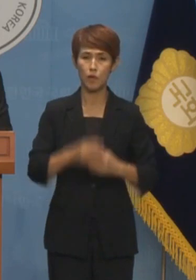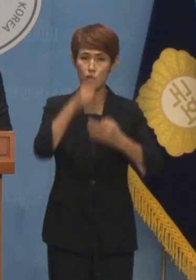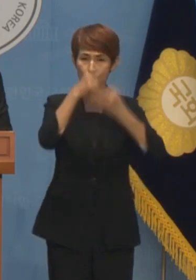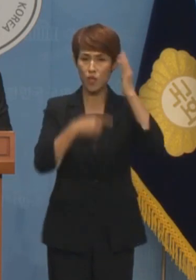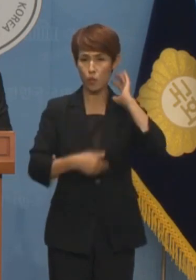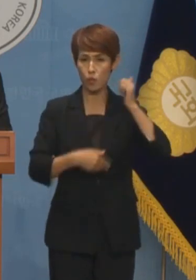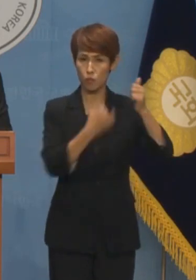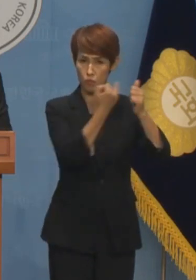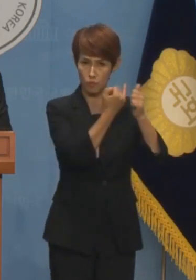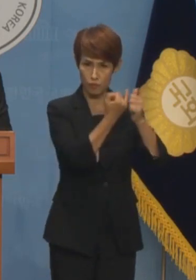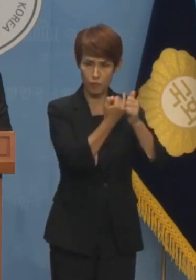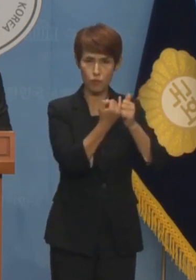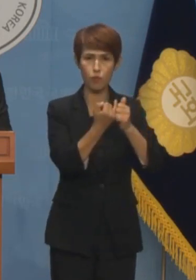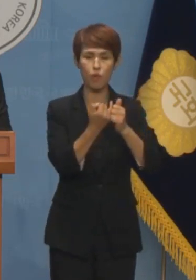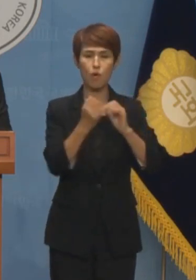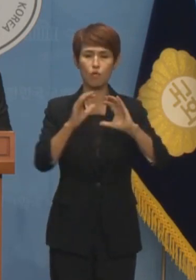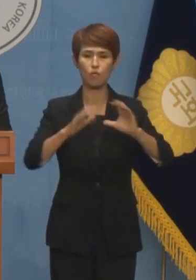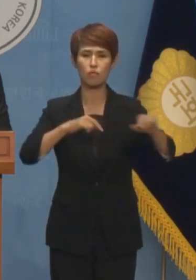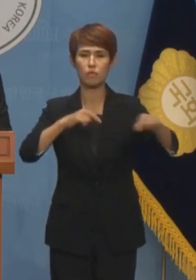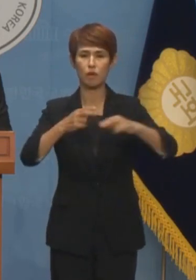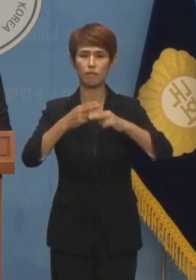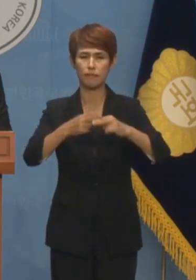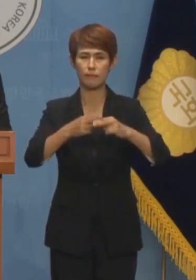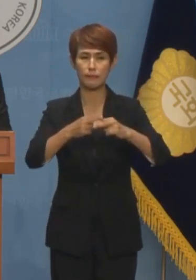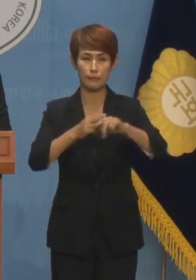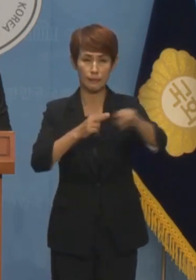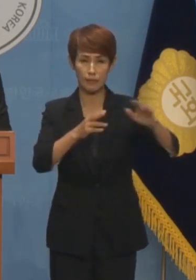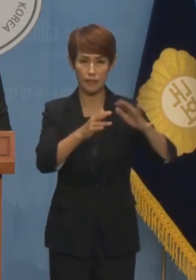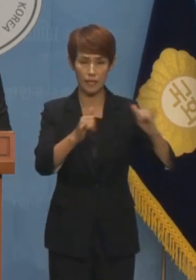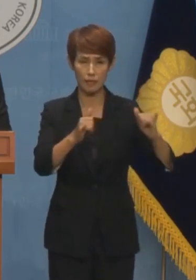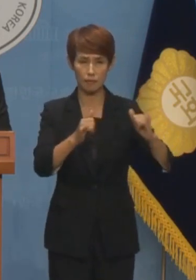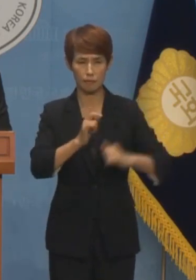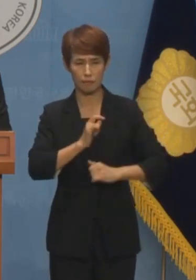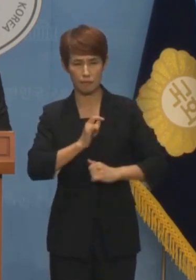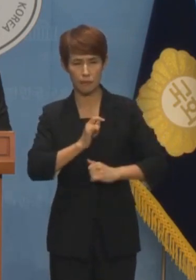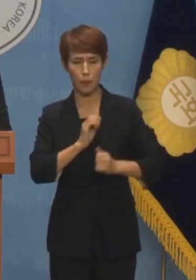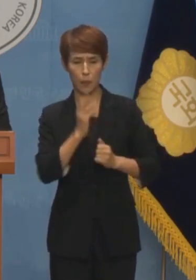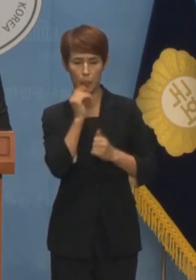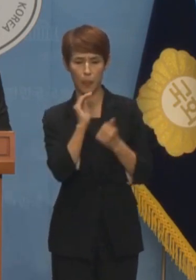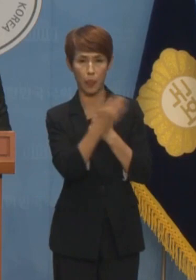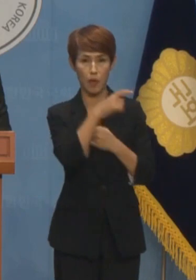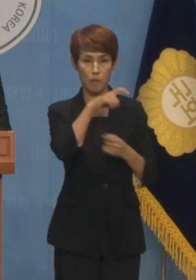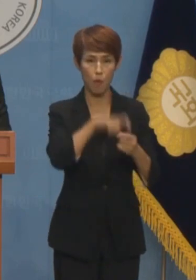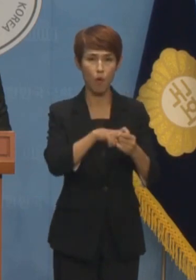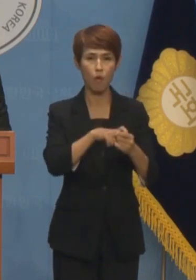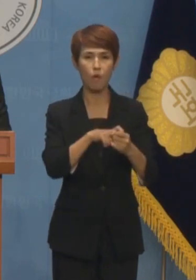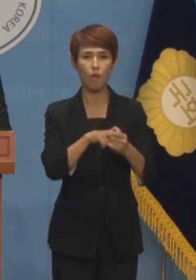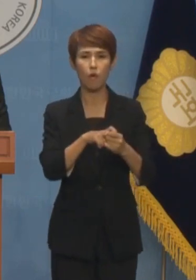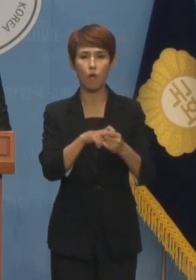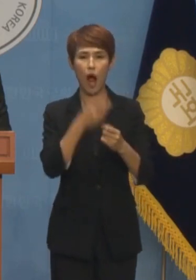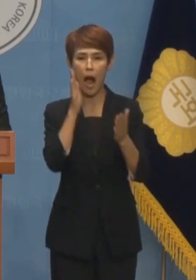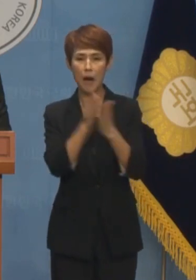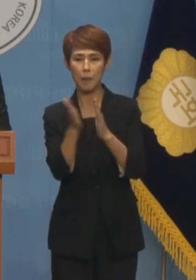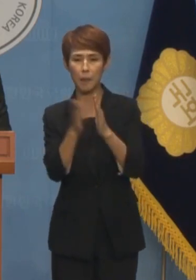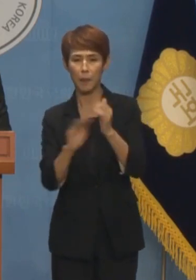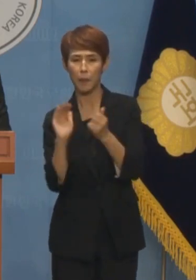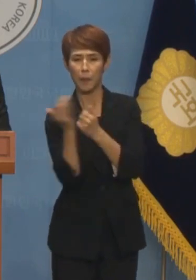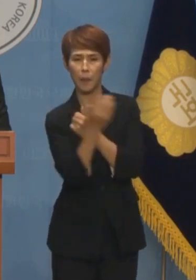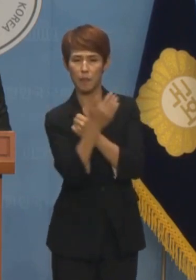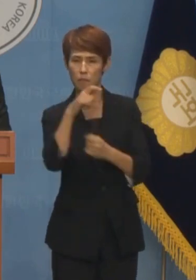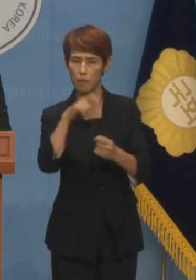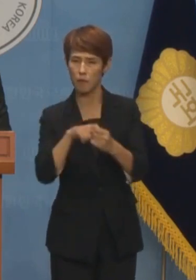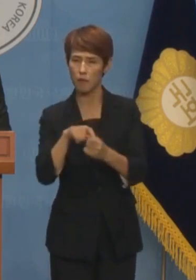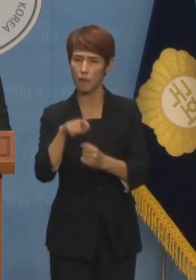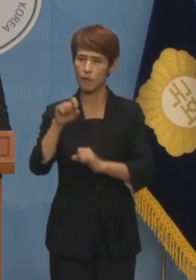대통령 부부와 국정농단 세력이 의혹을 덮기 위해 공수처까지 공범 수호처로 길들이고 있었던 것은